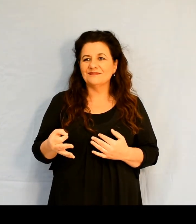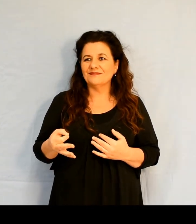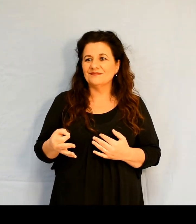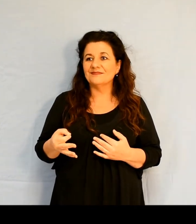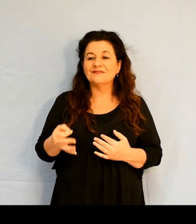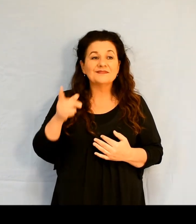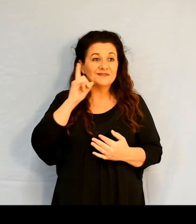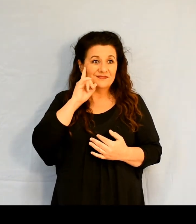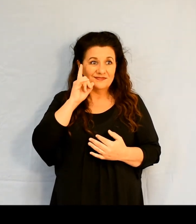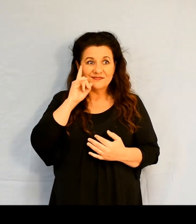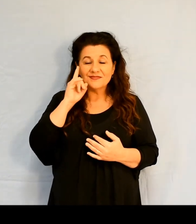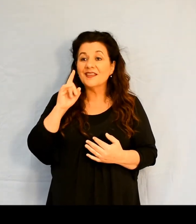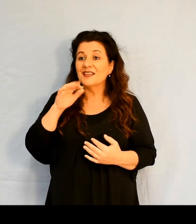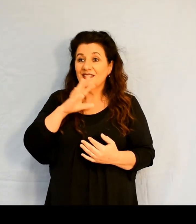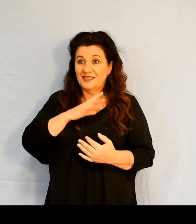Car tel est l'amour de Dieu,